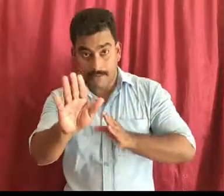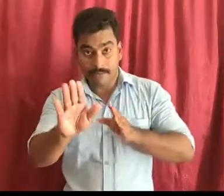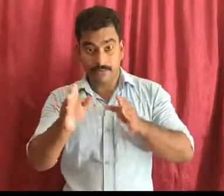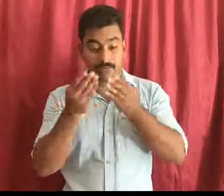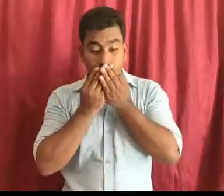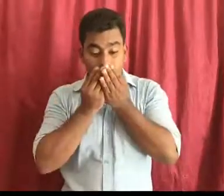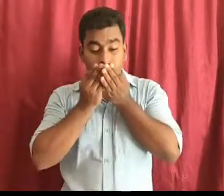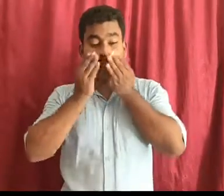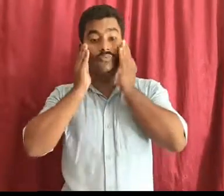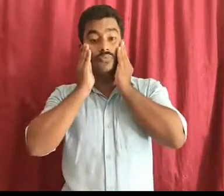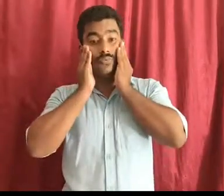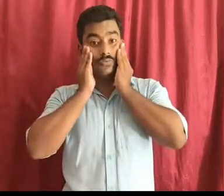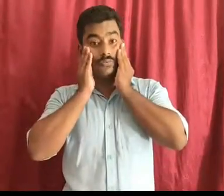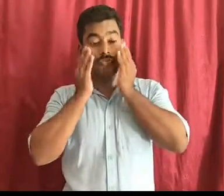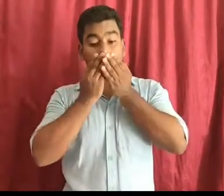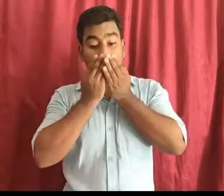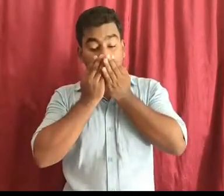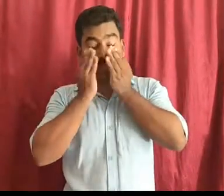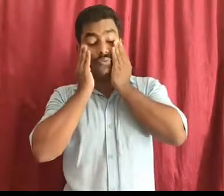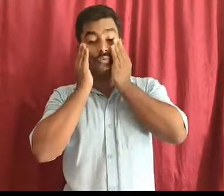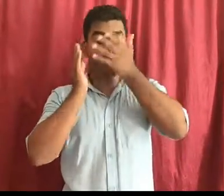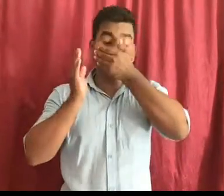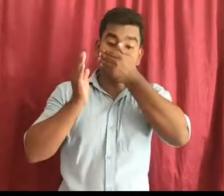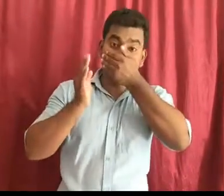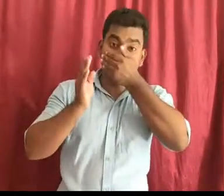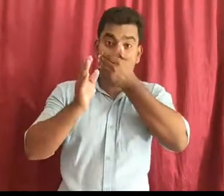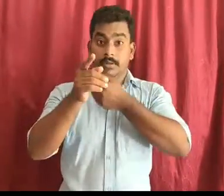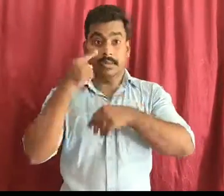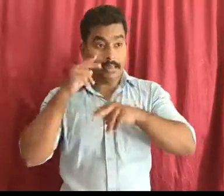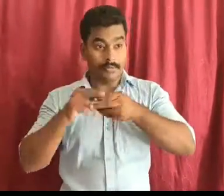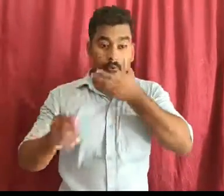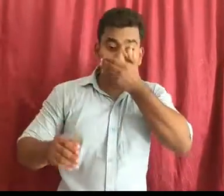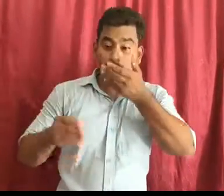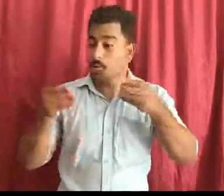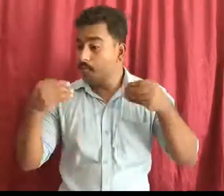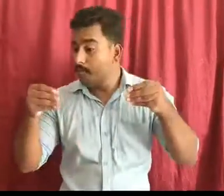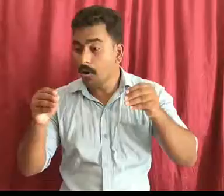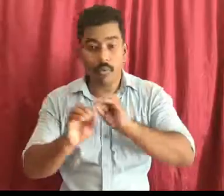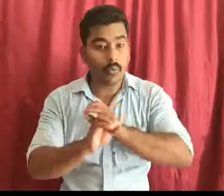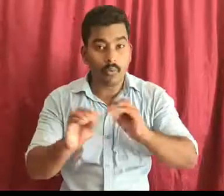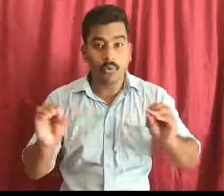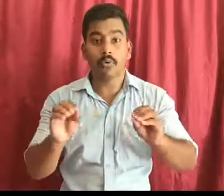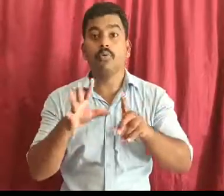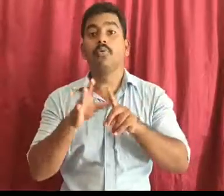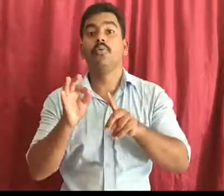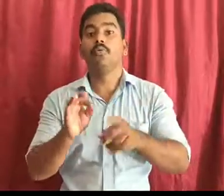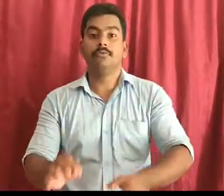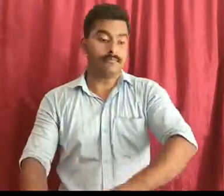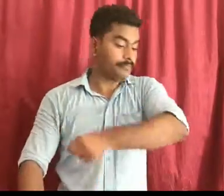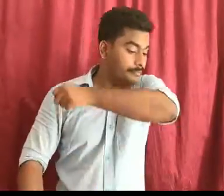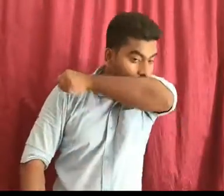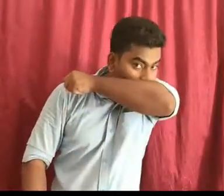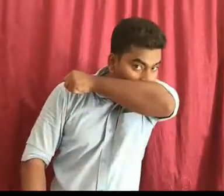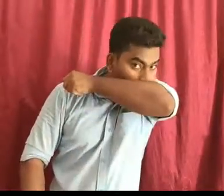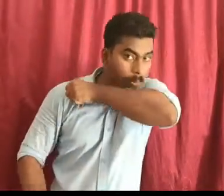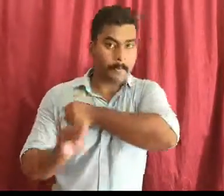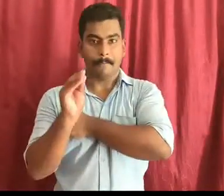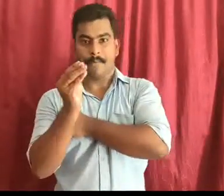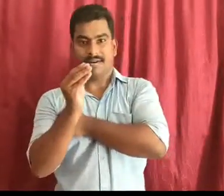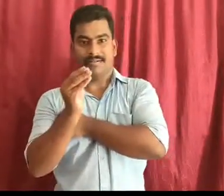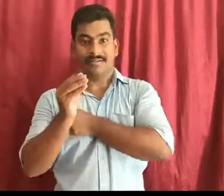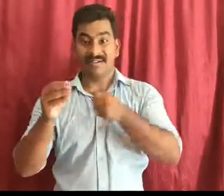തുമ്മുമ്പോഴും ചുമയ്ക്കുമ്പോഴും തൂവാല ഉപയോഗിച്ച് മൂക്കും വായും പൊത്തുക. അത് സാധ്യമല്ലെങ്കിൽ